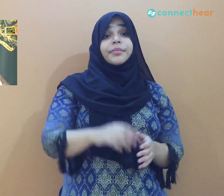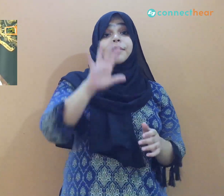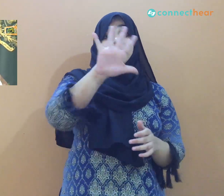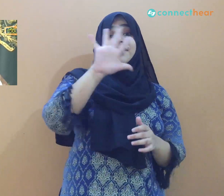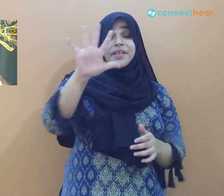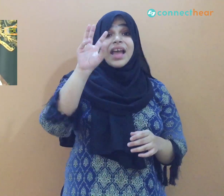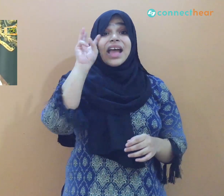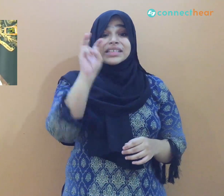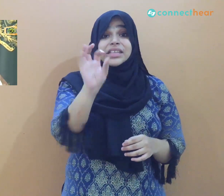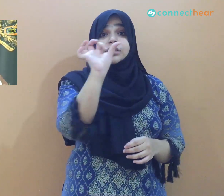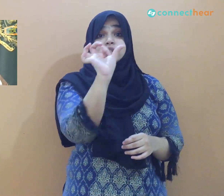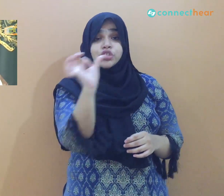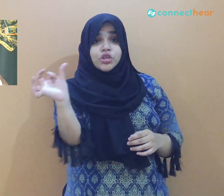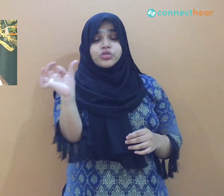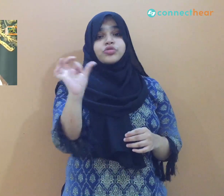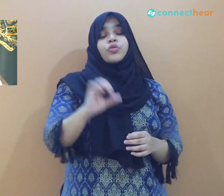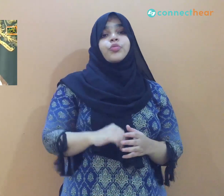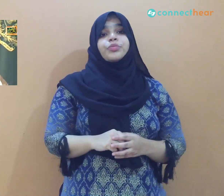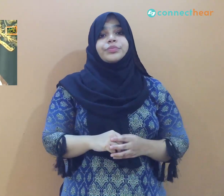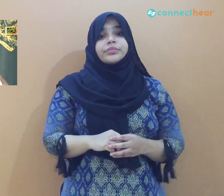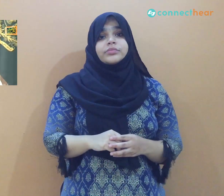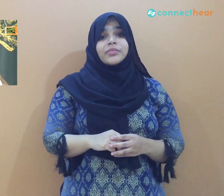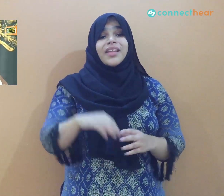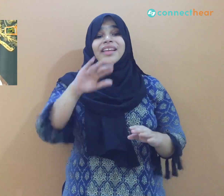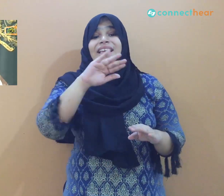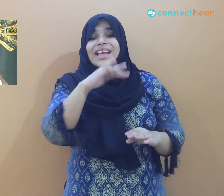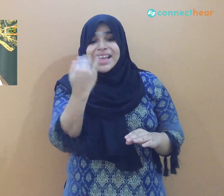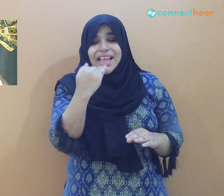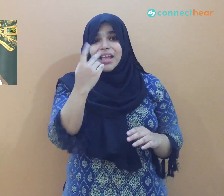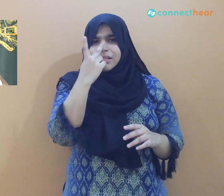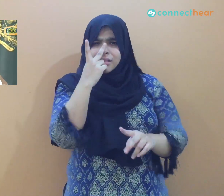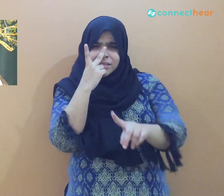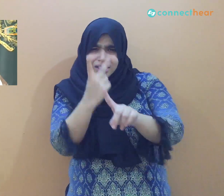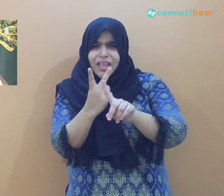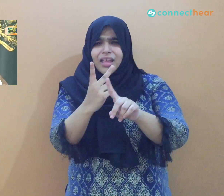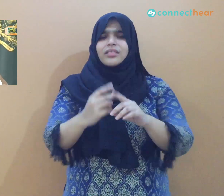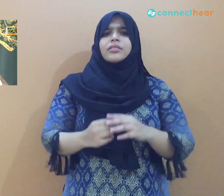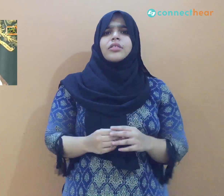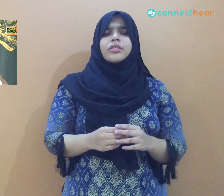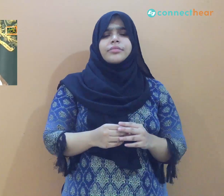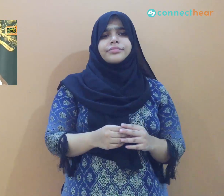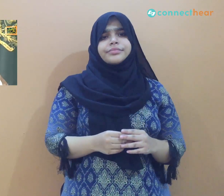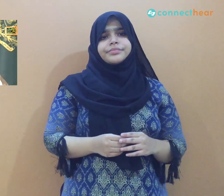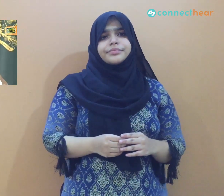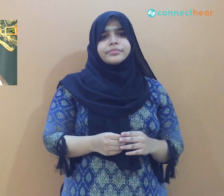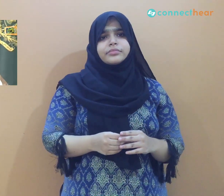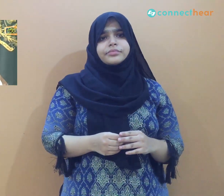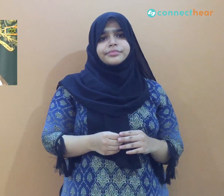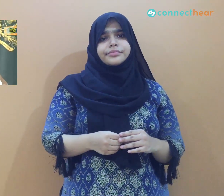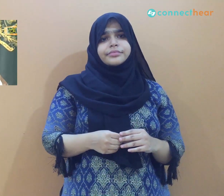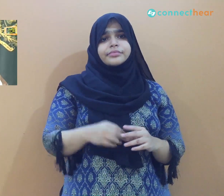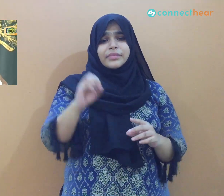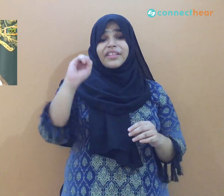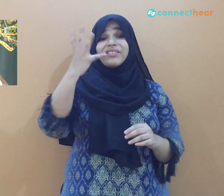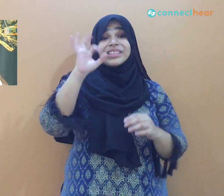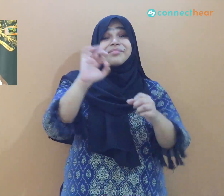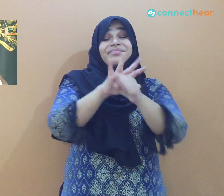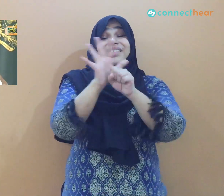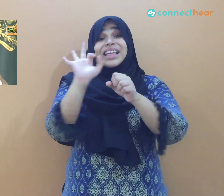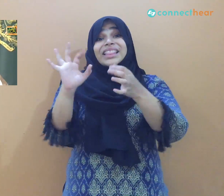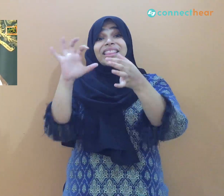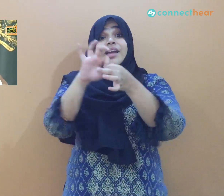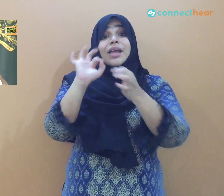92,695, اور جو اموات ہونی تھی, جو فوتگیاں ہونی تھی اس کی وجہ سے, کرونا کی وجہ